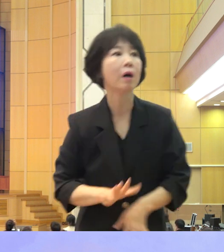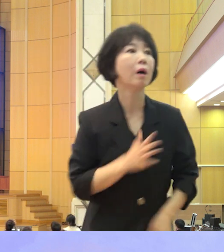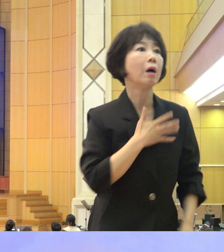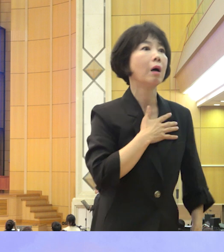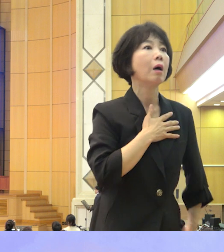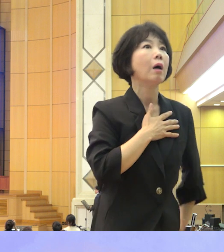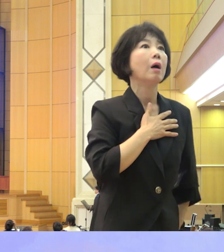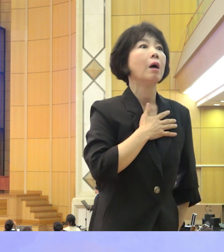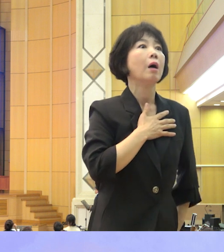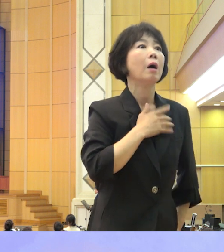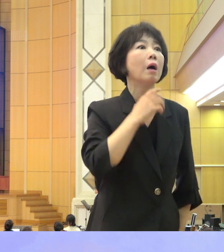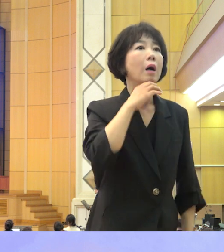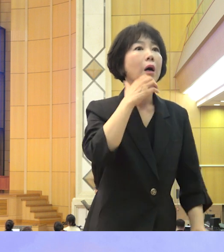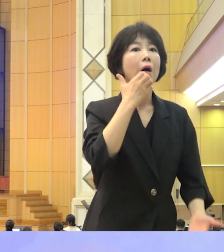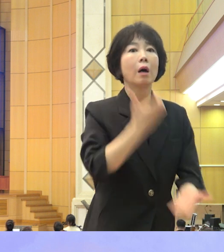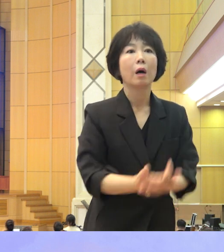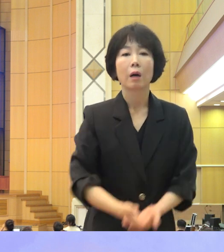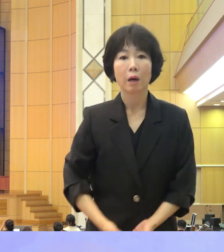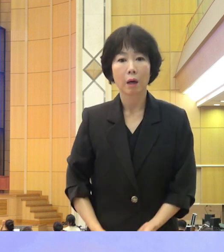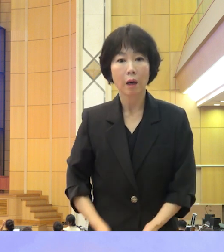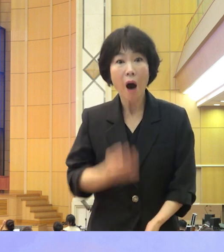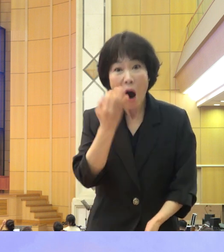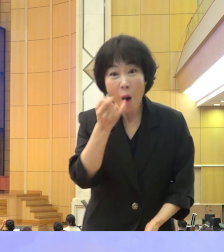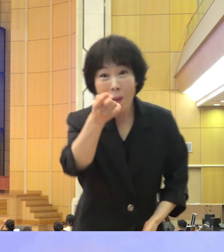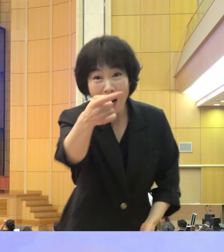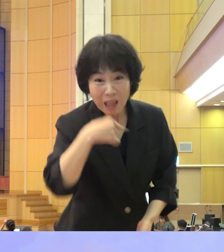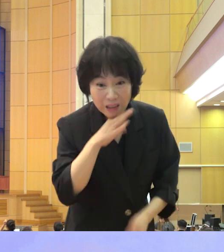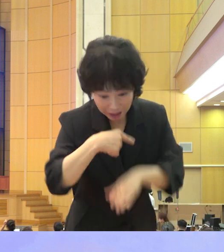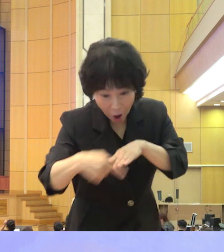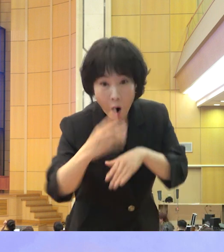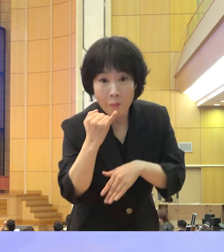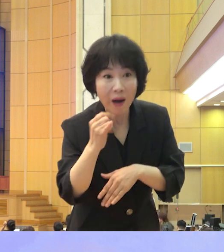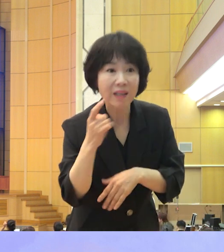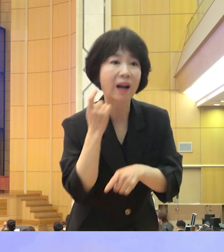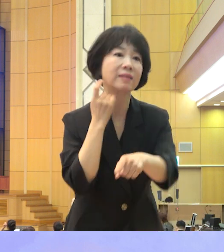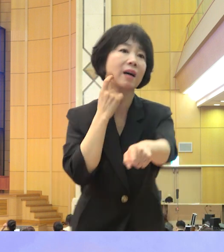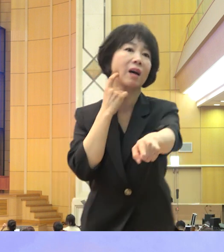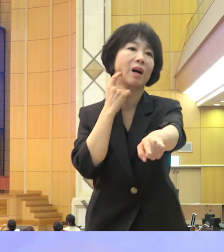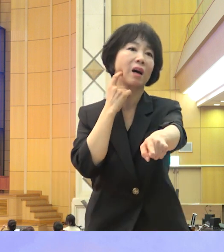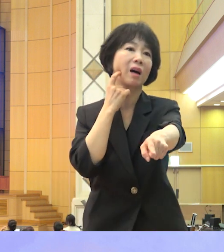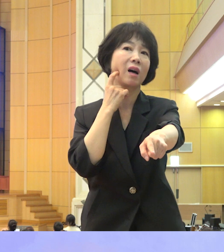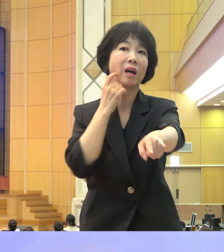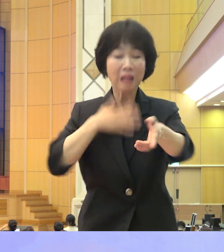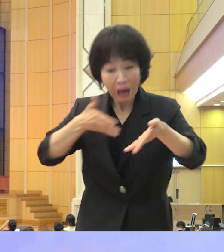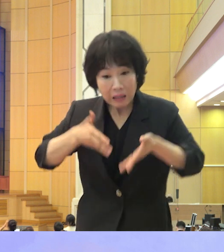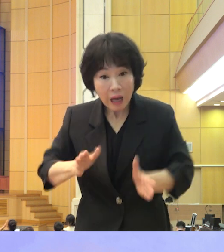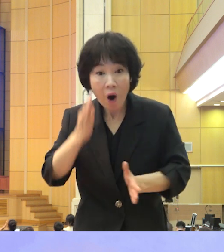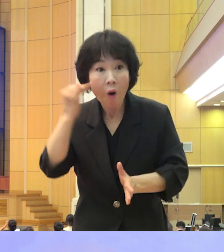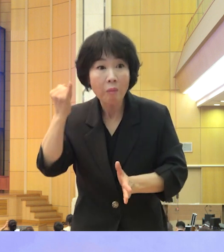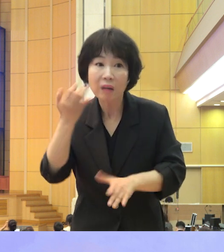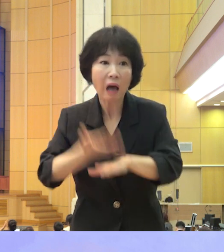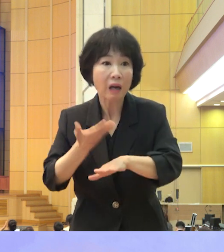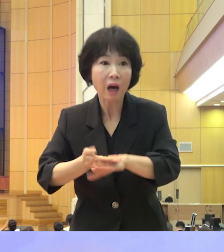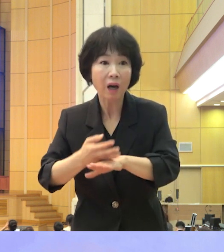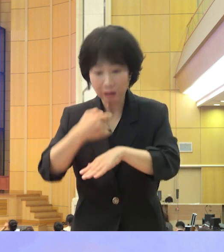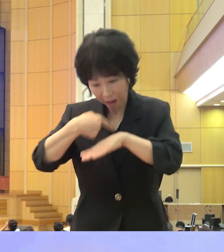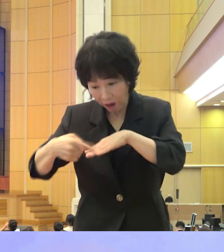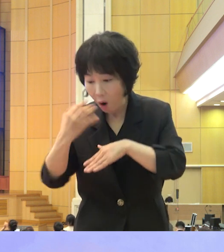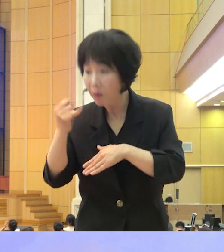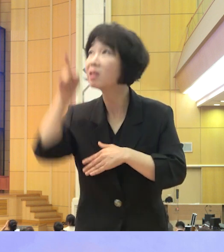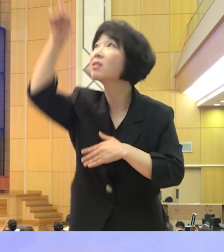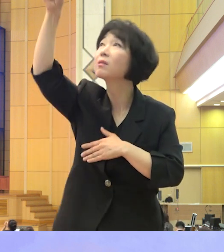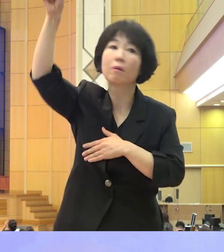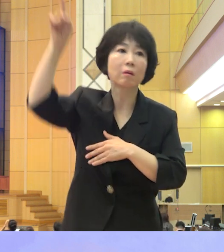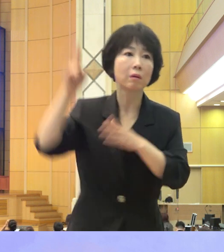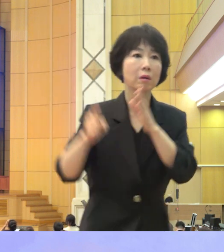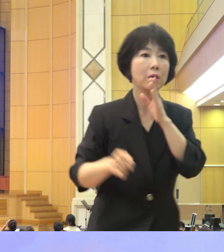이 아이는 전혀 지금 나를 길러준 어머니가 어머니인 줄 알았지